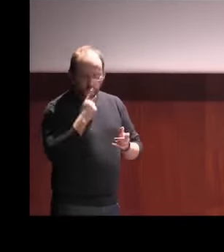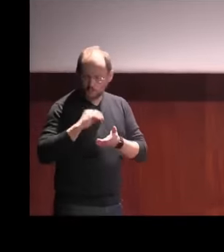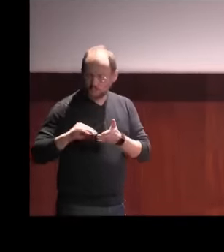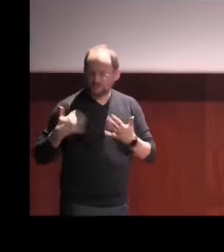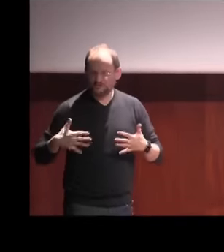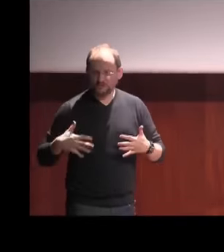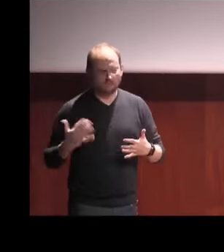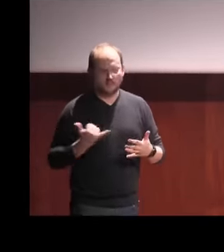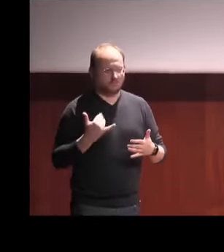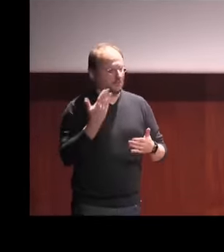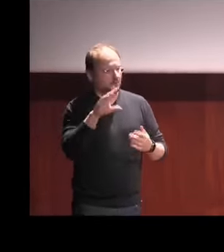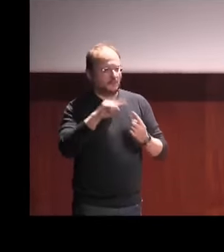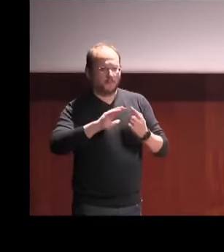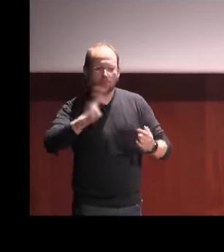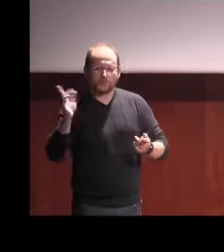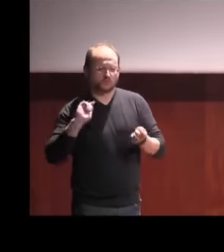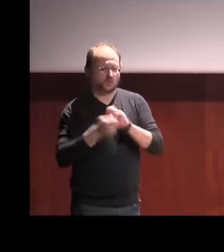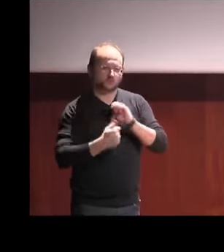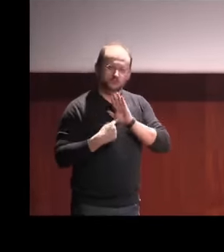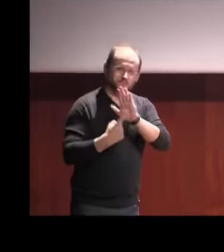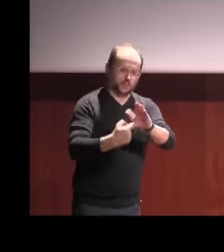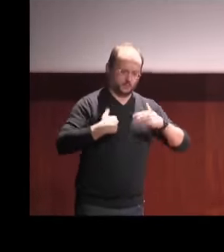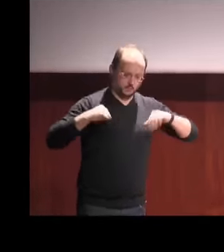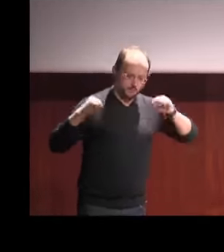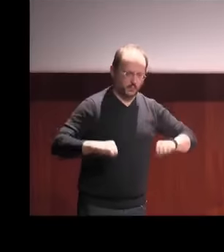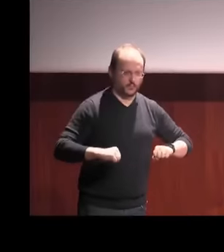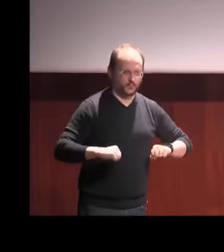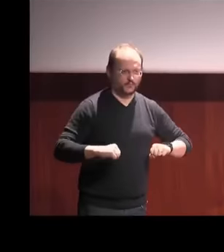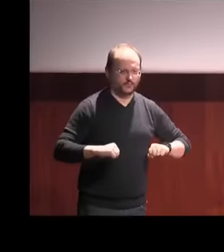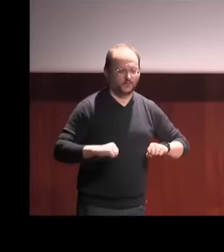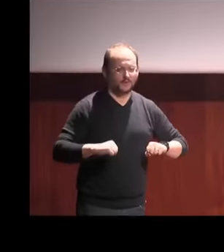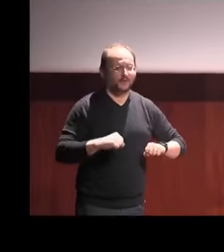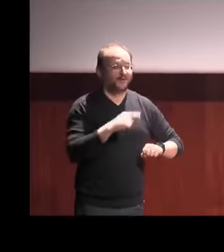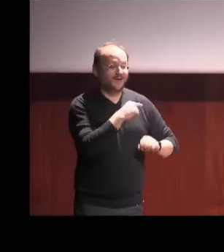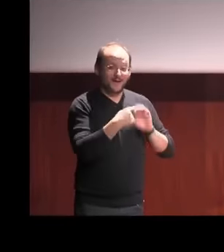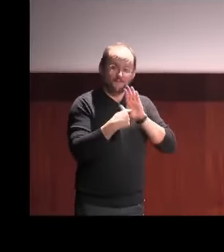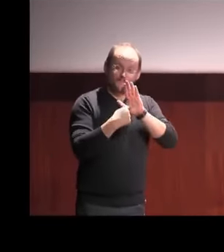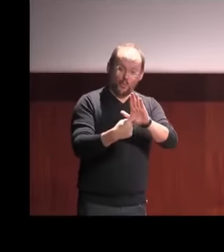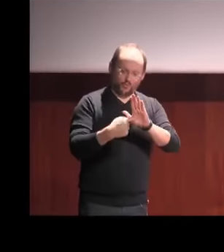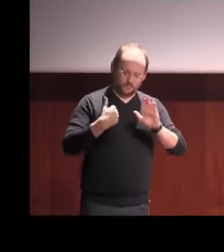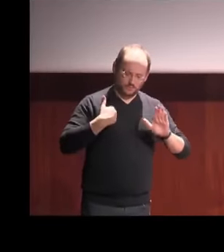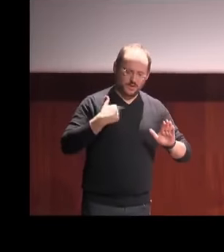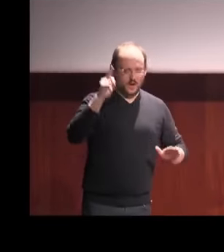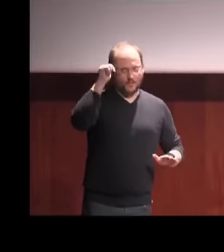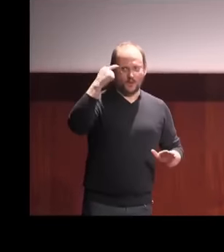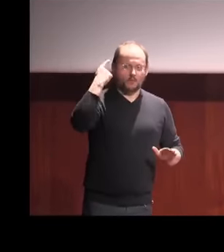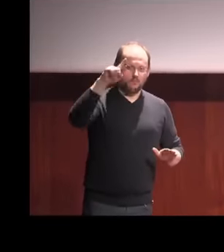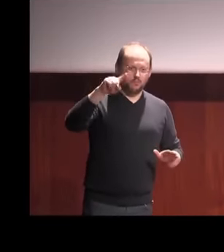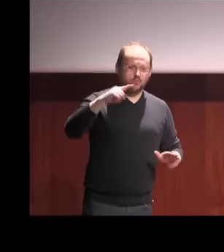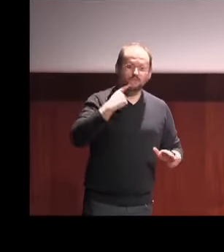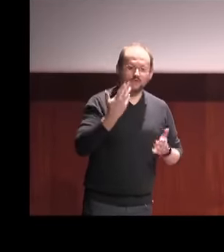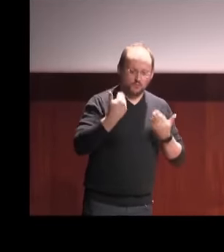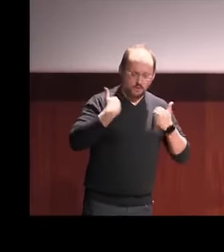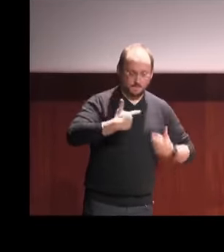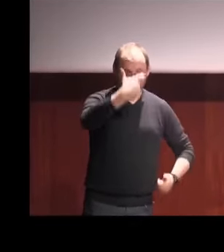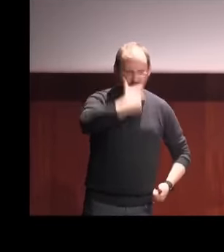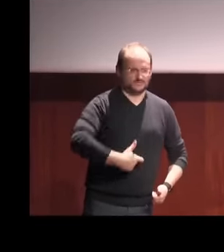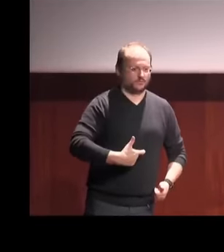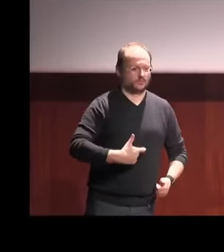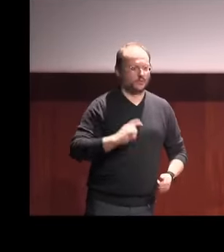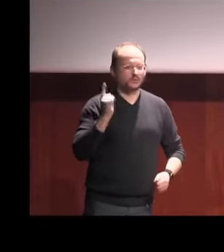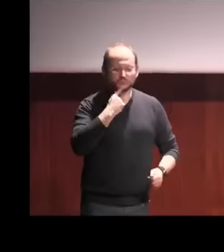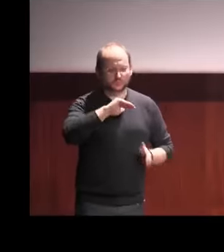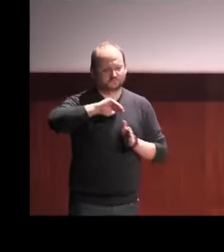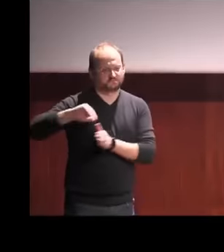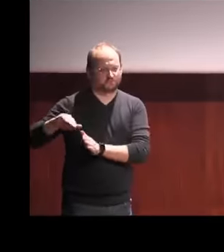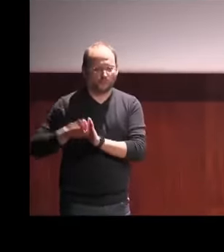plus question des sourds. Pour lui, il avait déjà traité le sujet, il souhaitait passer à autre chose et montrer qu'il pouvait traiter d'un